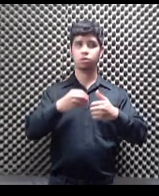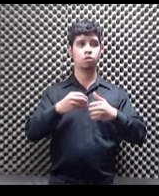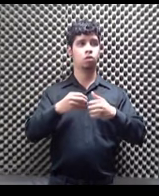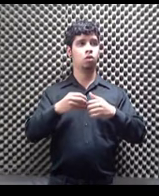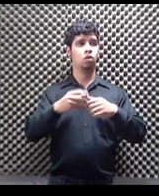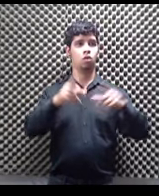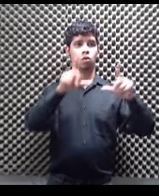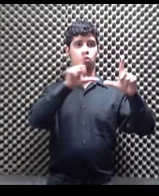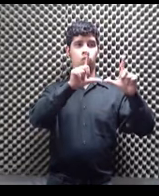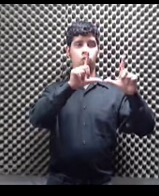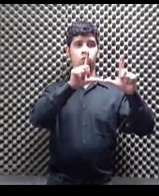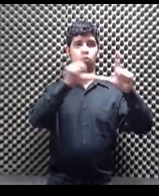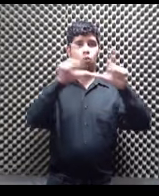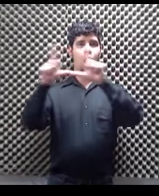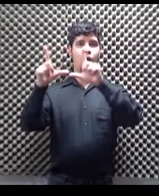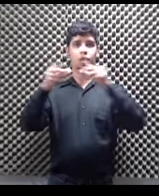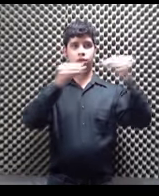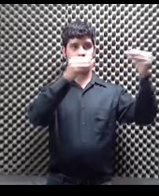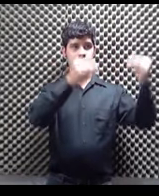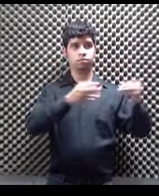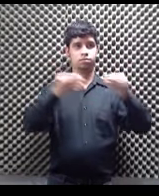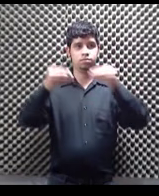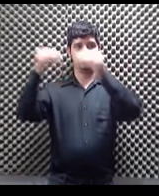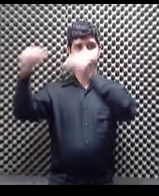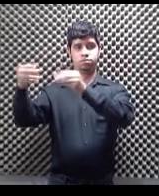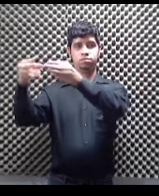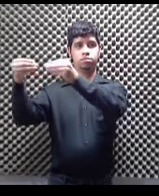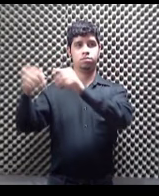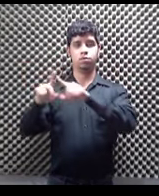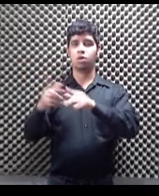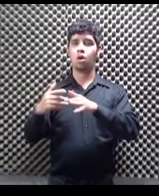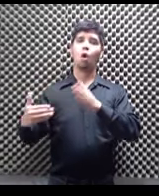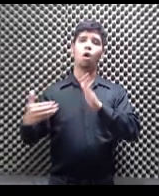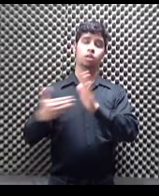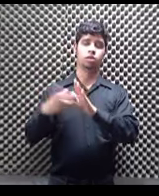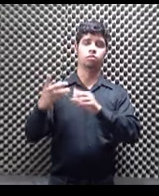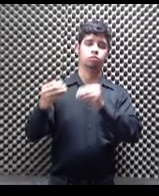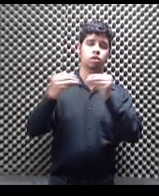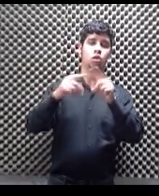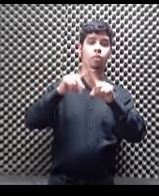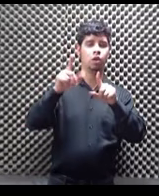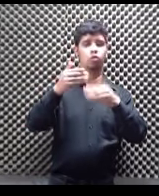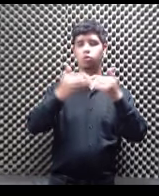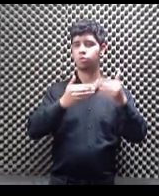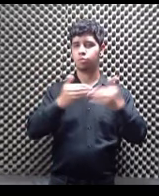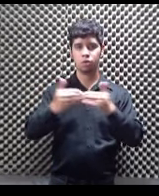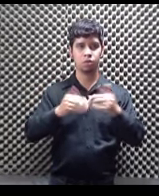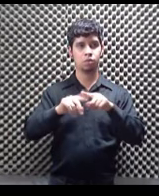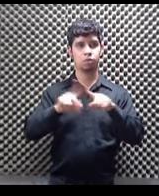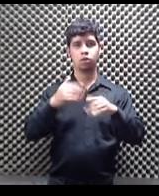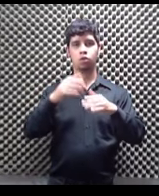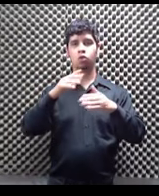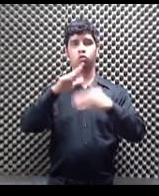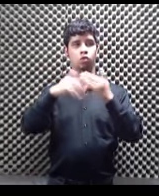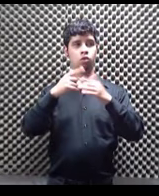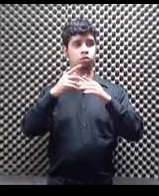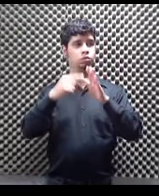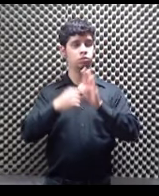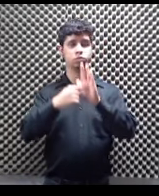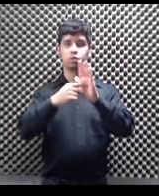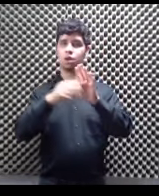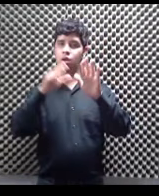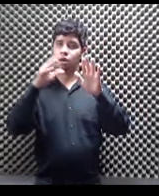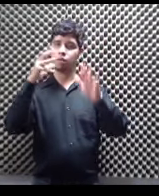Quitamos cuadros que todavía faltan por volverlos a poner, pero no importa. pero quedó muy bonito,